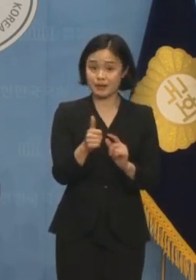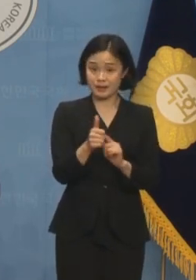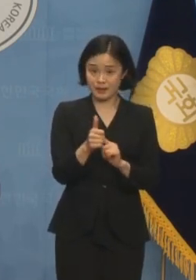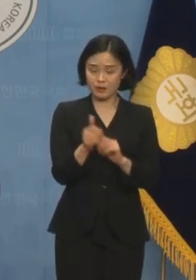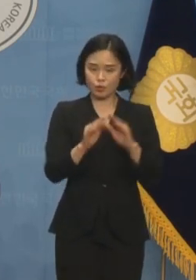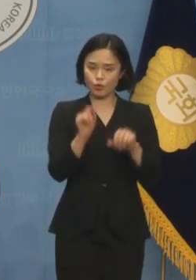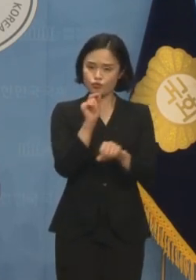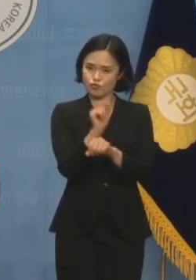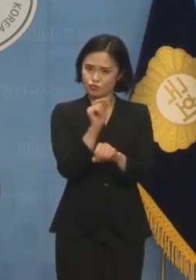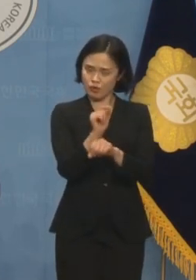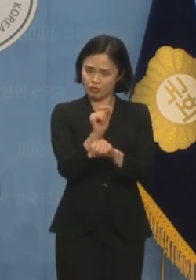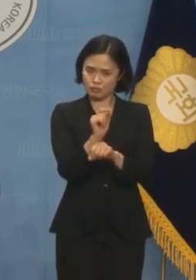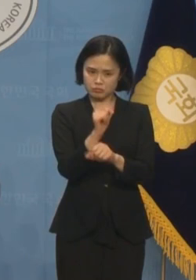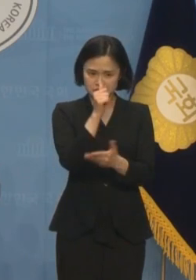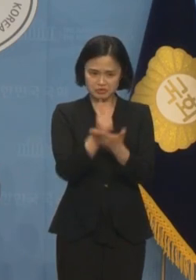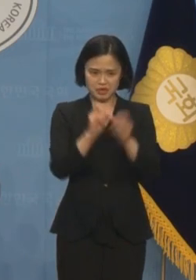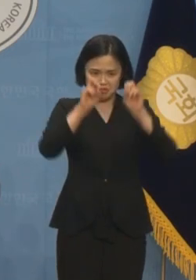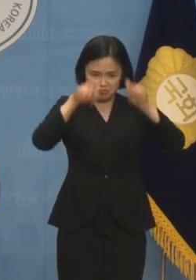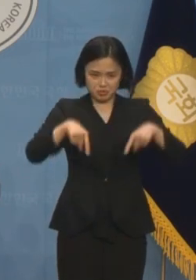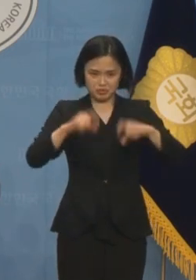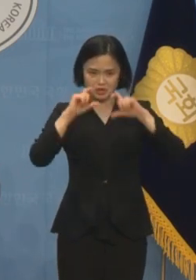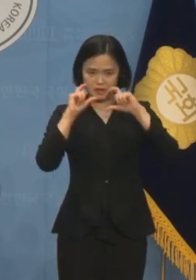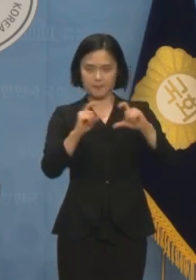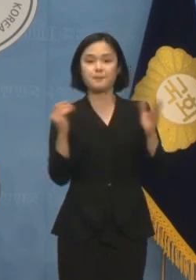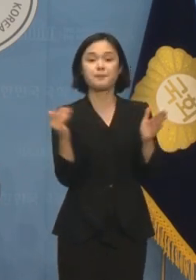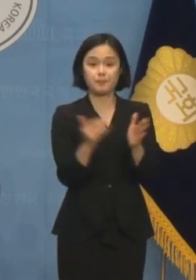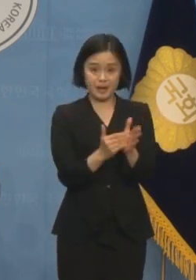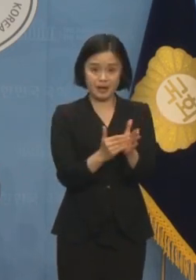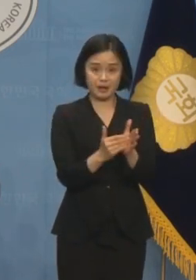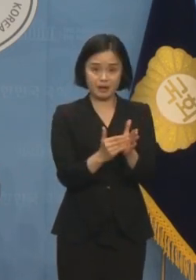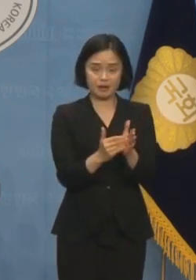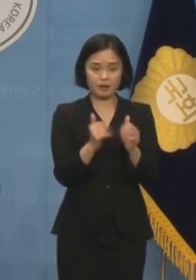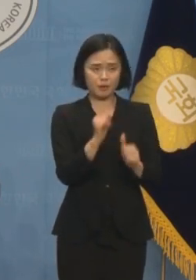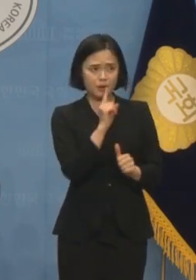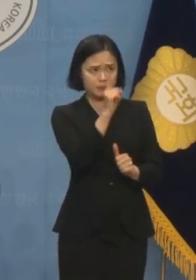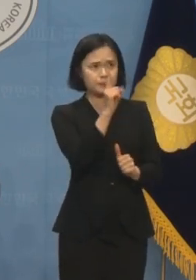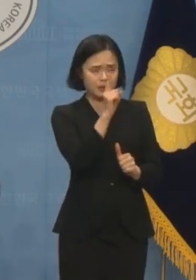확정됐습니다. 기소된 지 3년 반 만입니다.